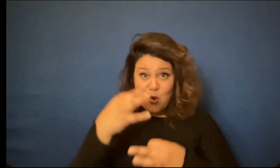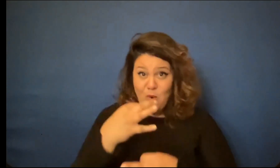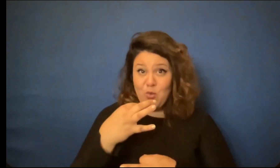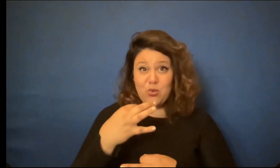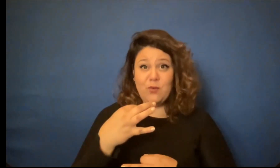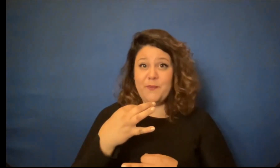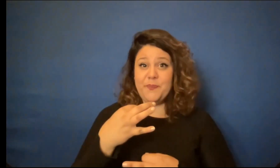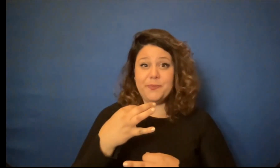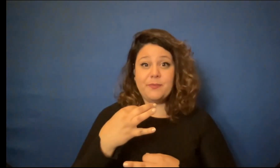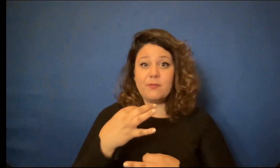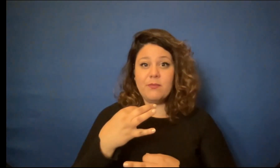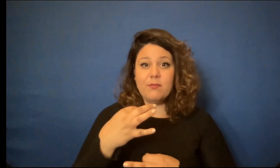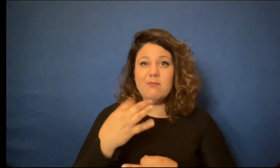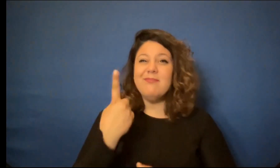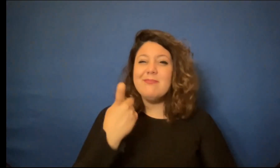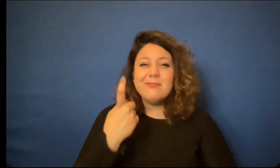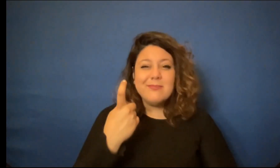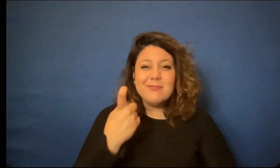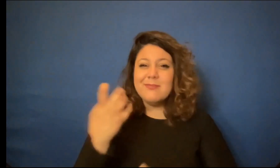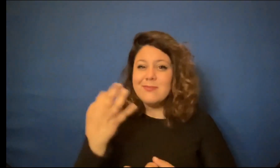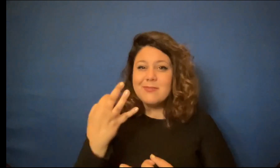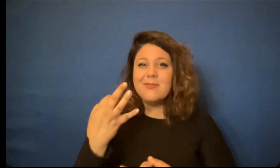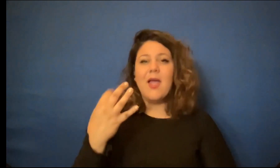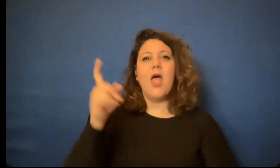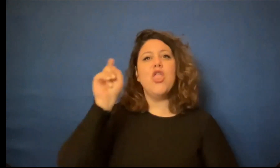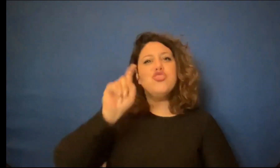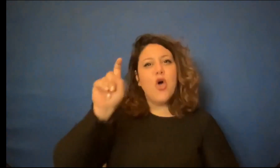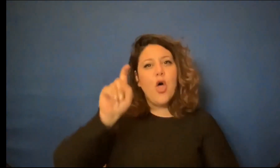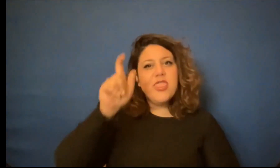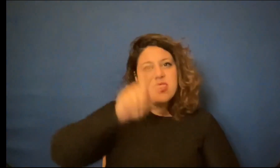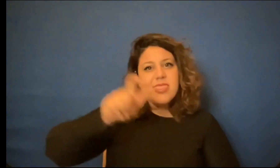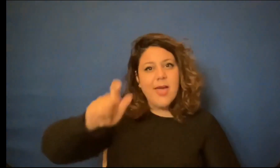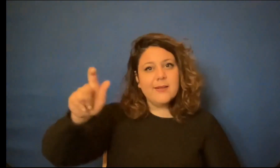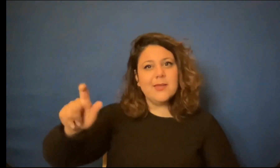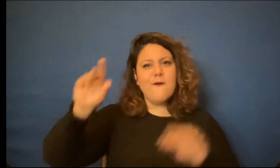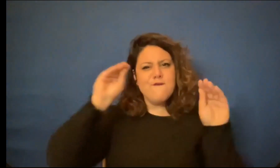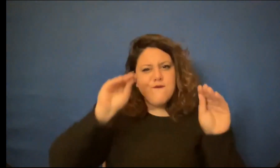la necesidad de formar a los docentes en